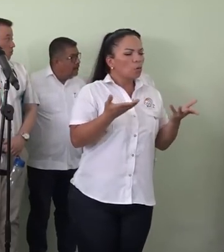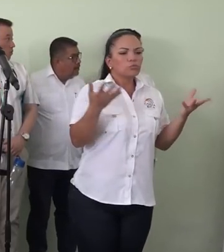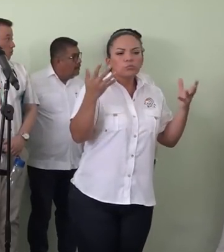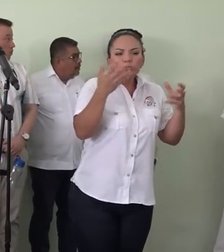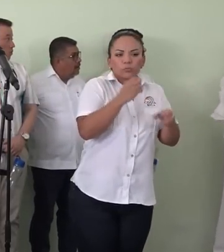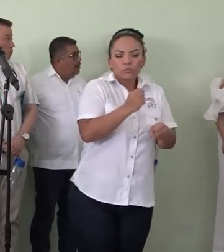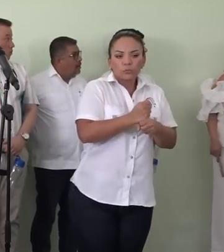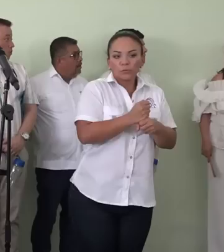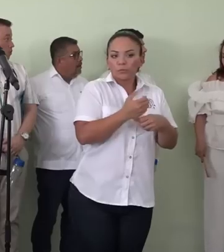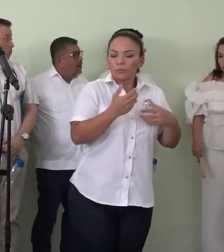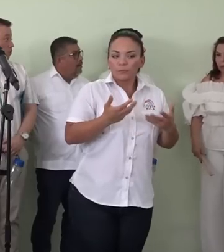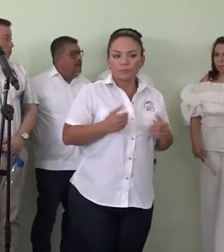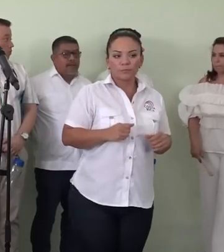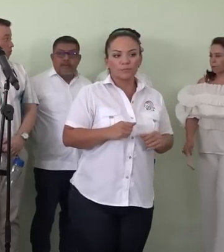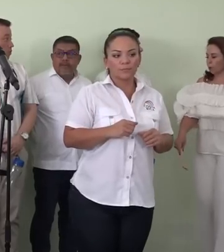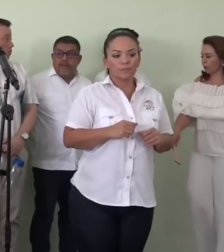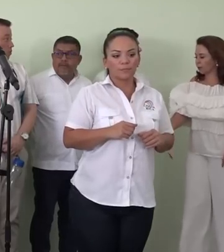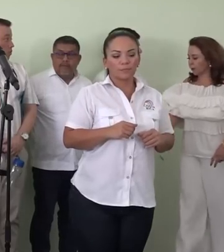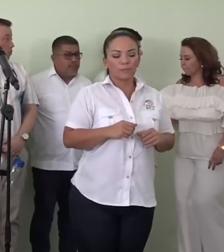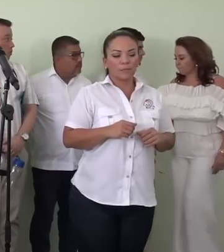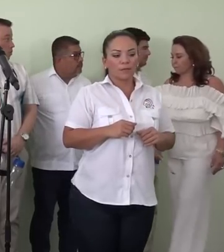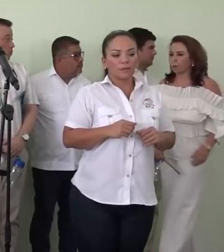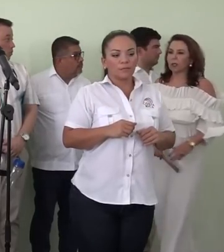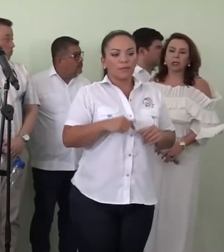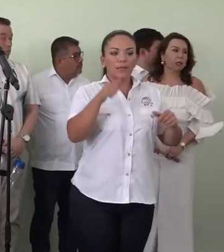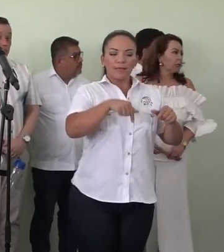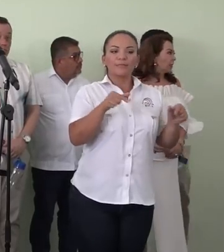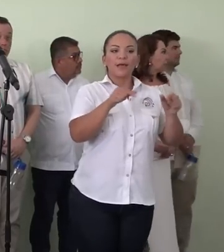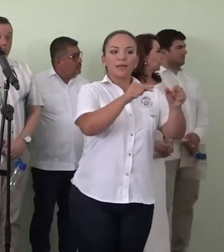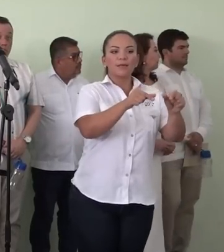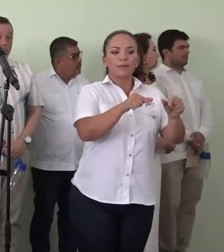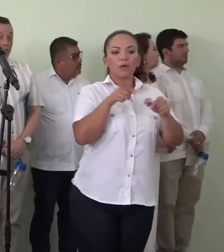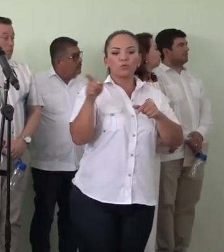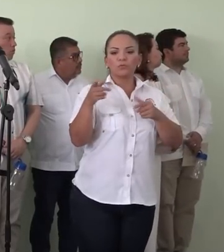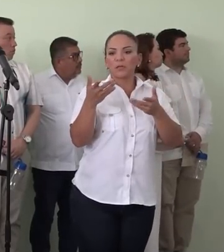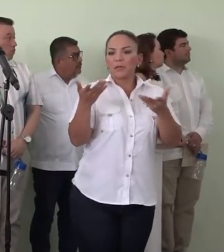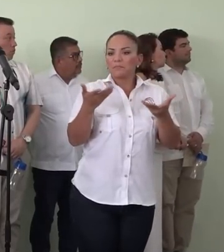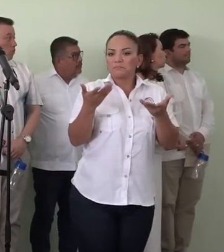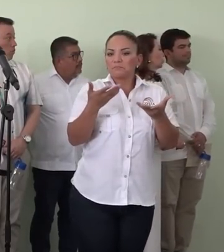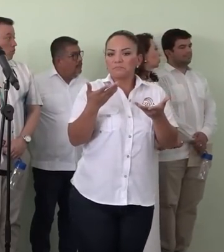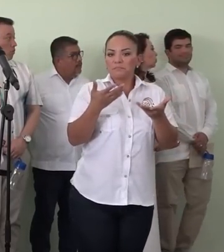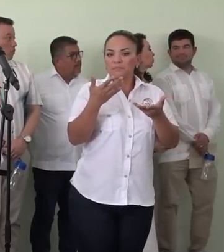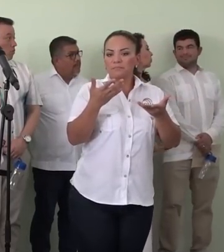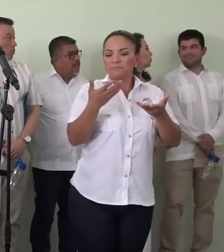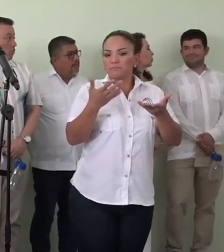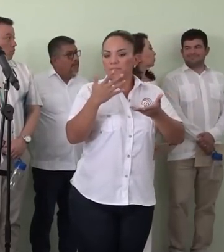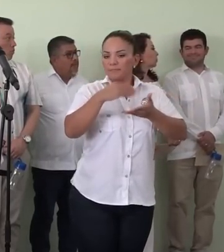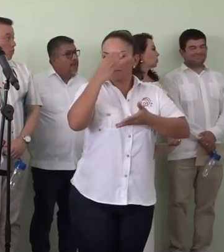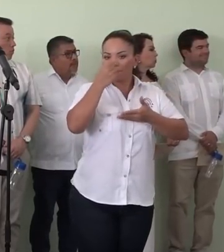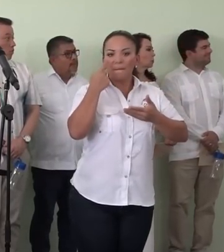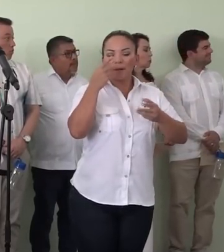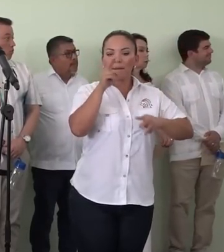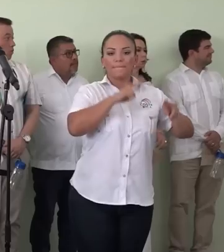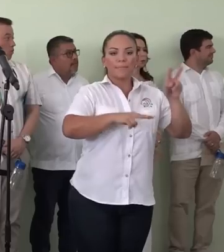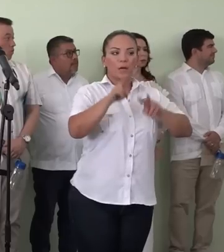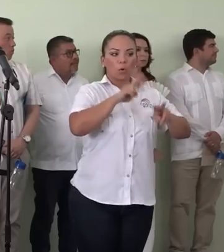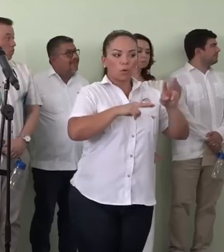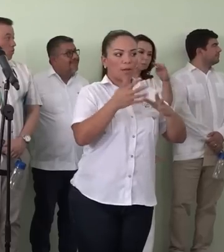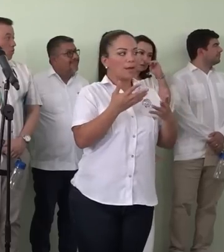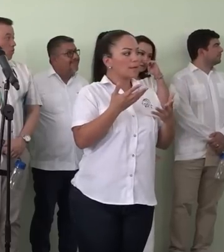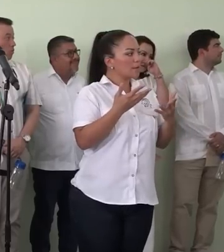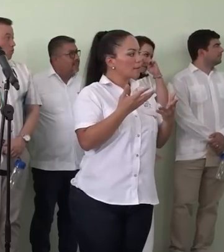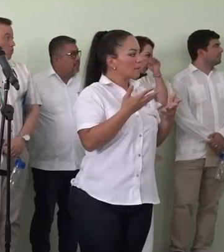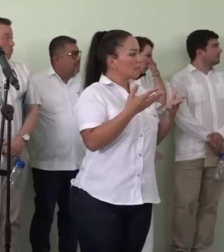síntesis, ¿qué le ha dejado esta gira específicamente para poder valorar